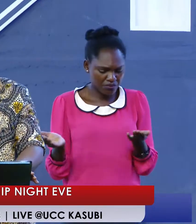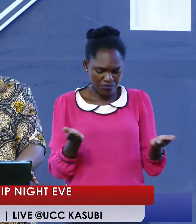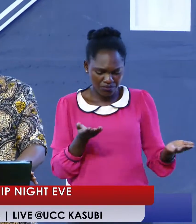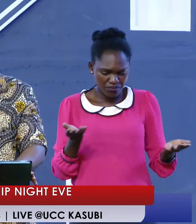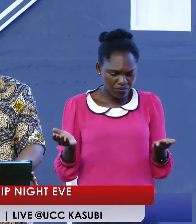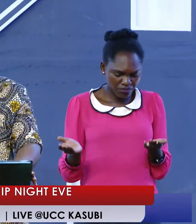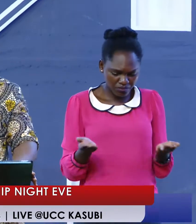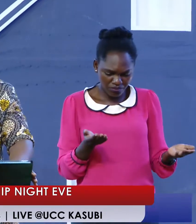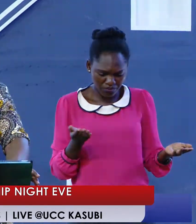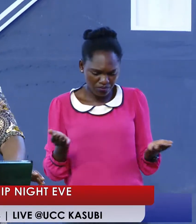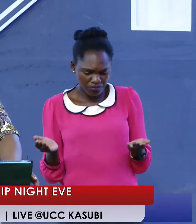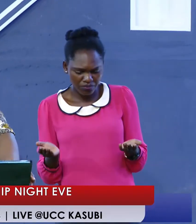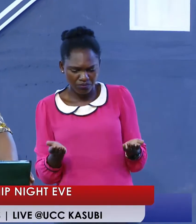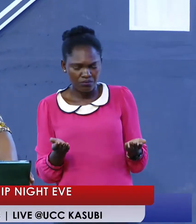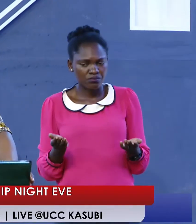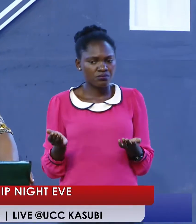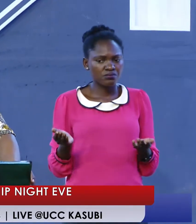Oliwa